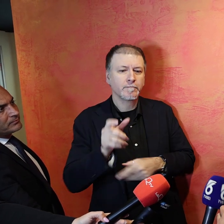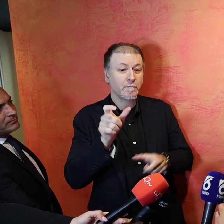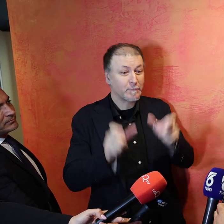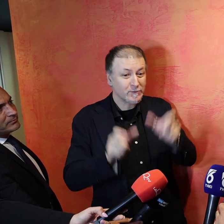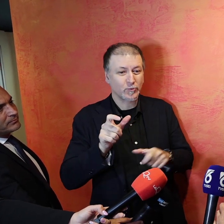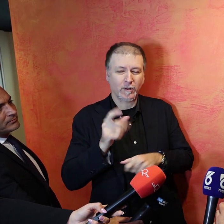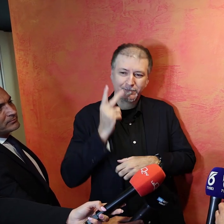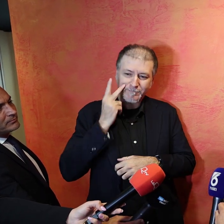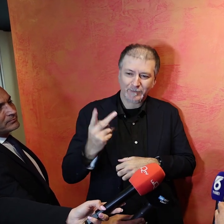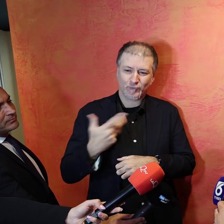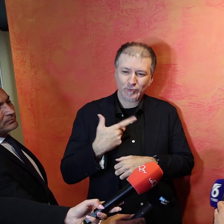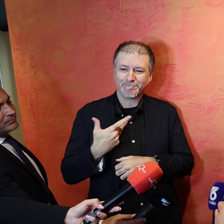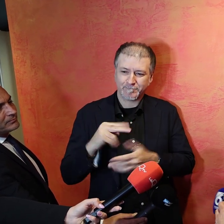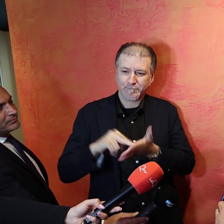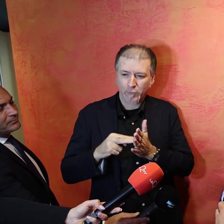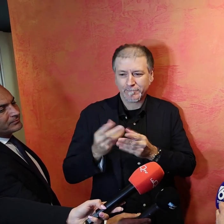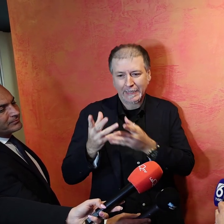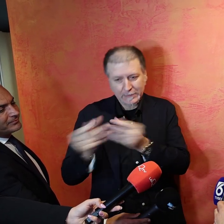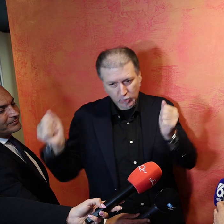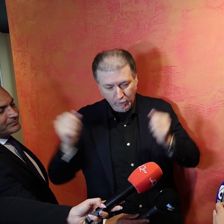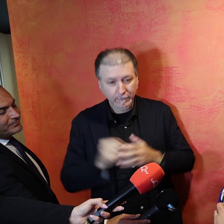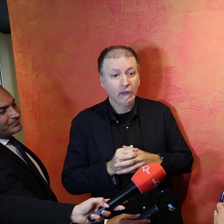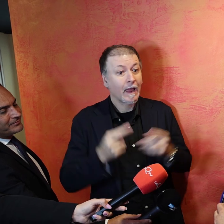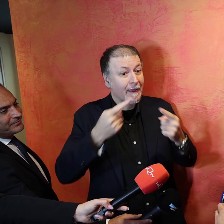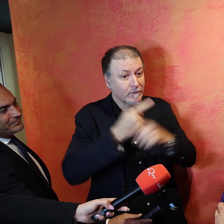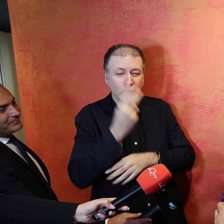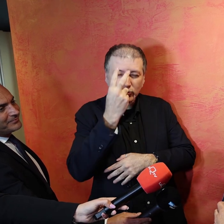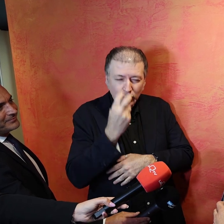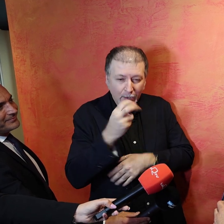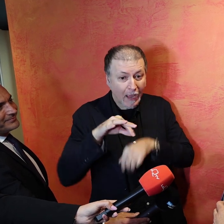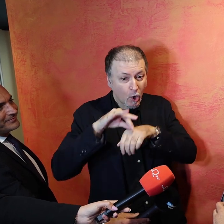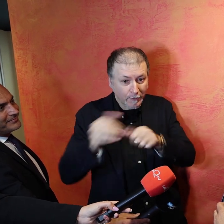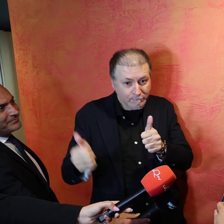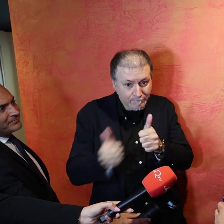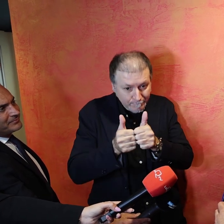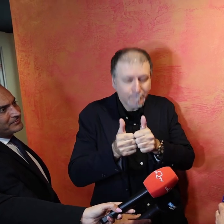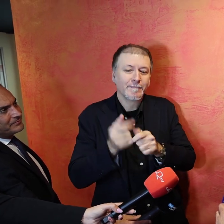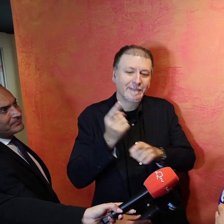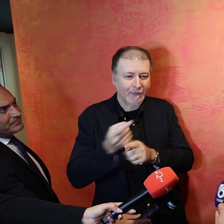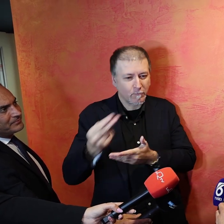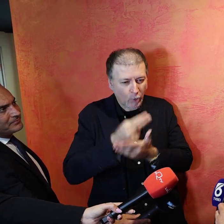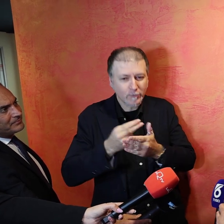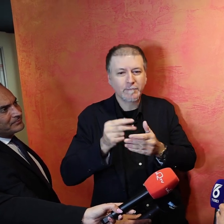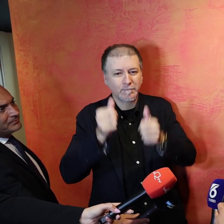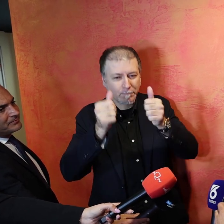disabilità, affinché ci possa essere un'inclusione maggiore. Invece, per quanto riguarda le